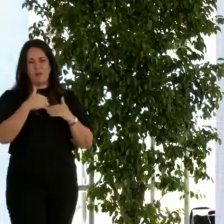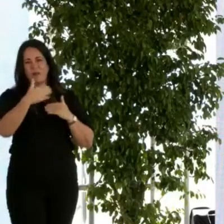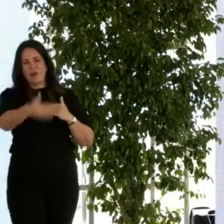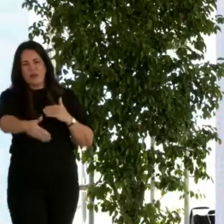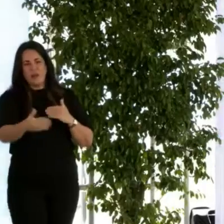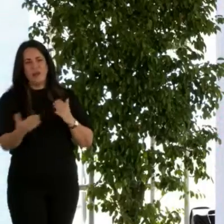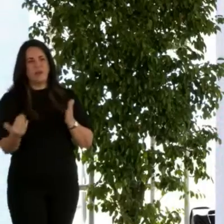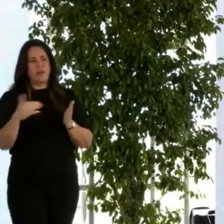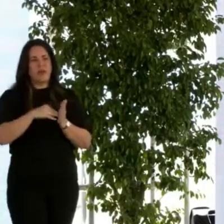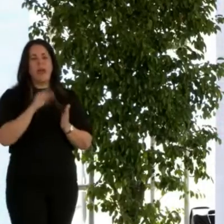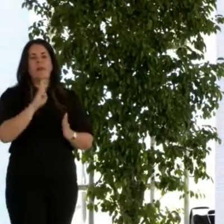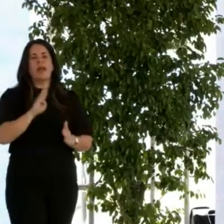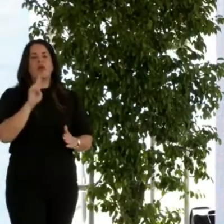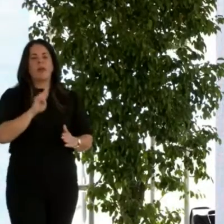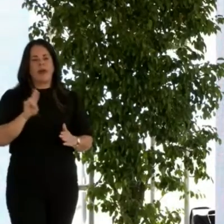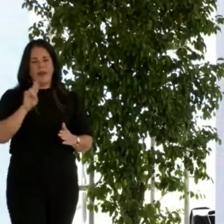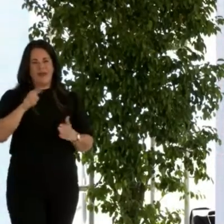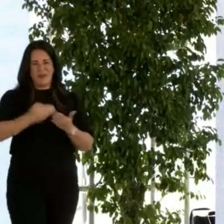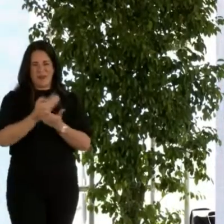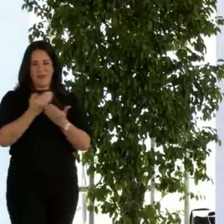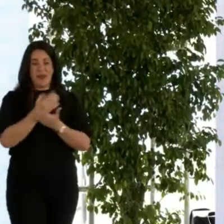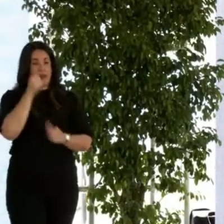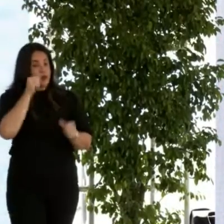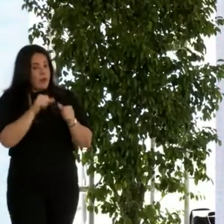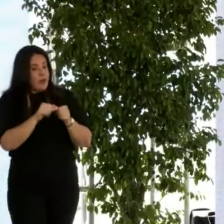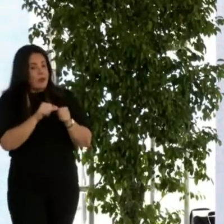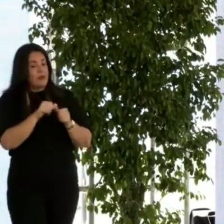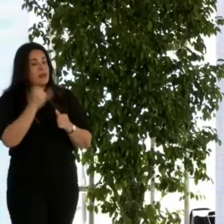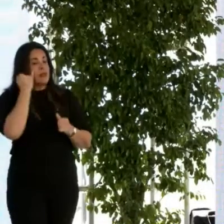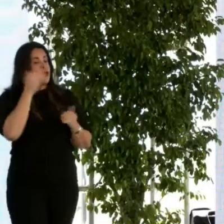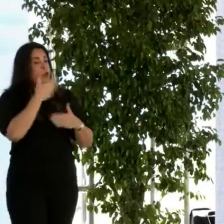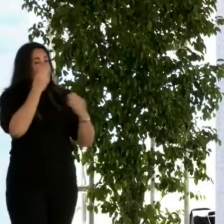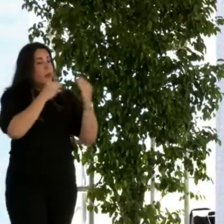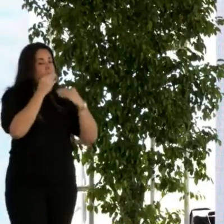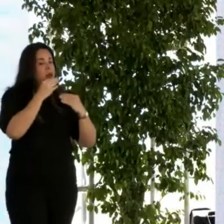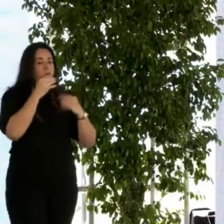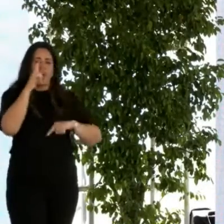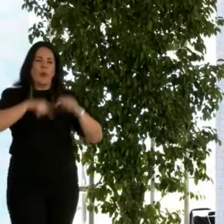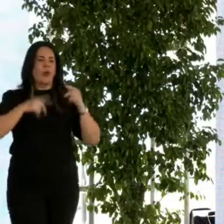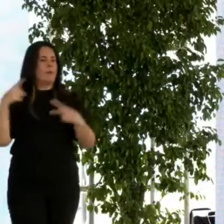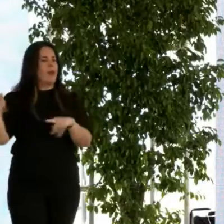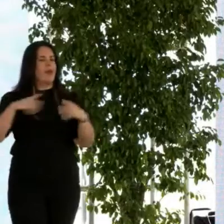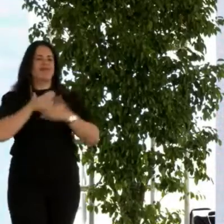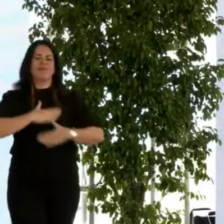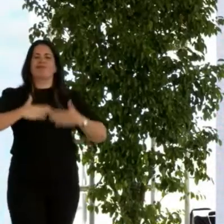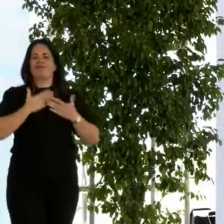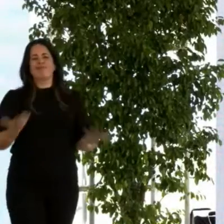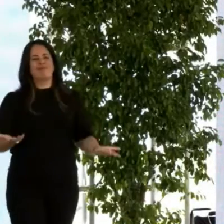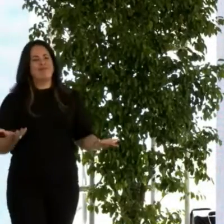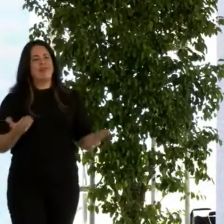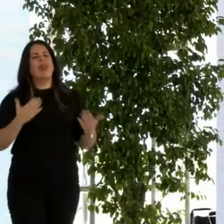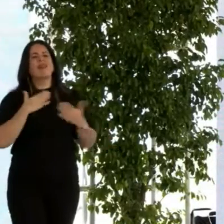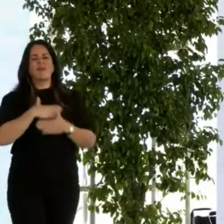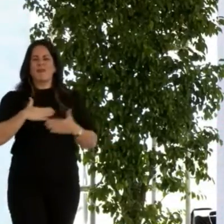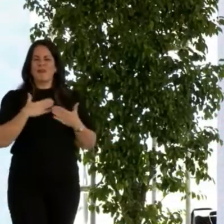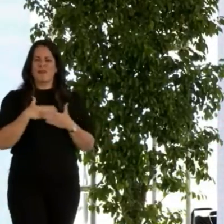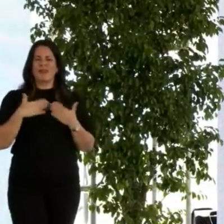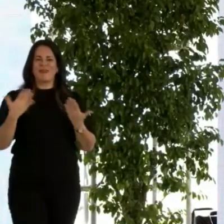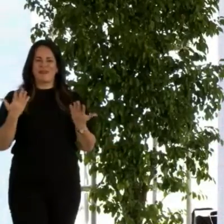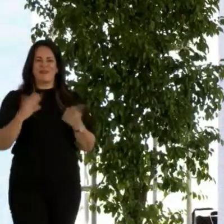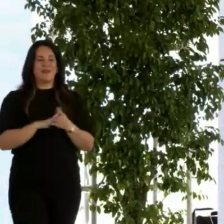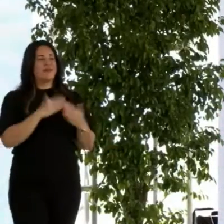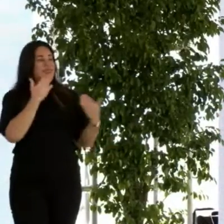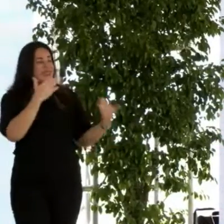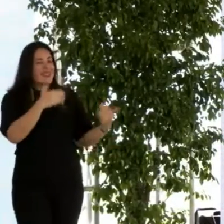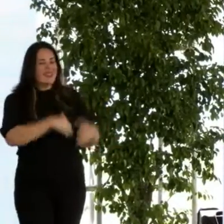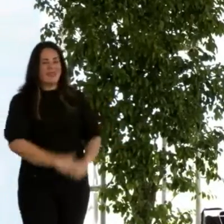en la nueva Bahía Urbana. Y acuérdense, sin comida no hay fiesta. Muy bien. No, y que la disfruten. Otra... Gracias. Un placer.